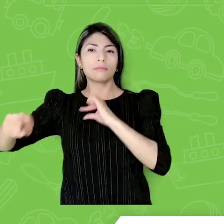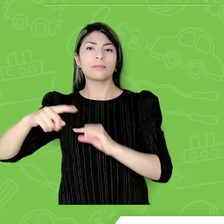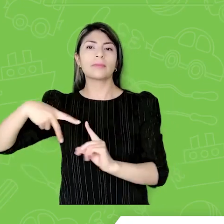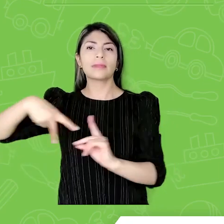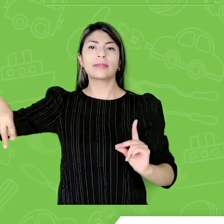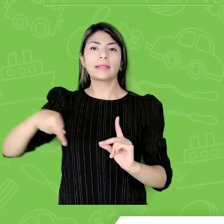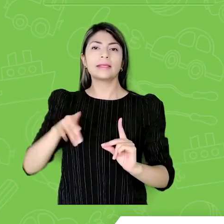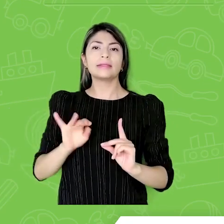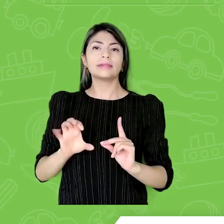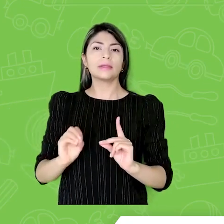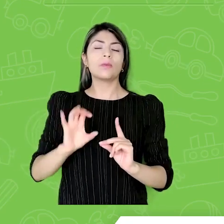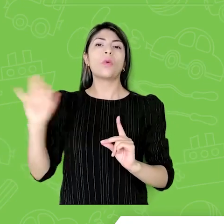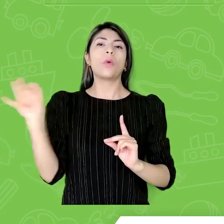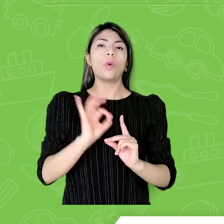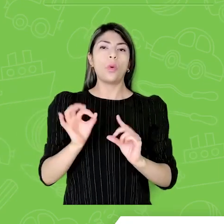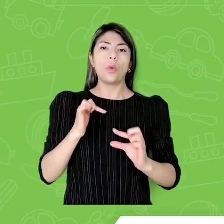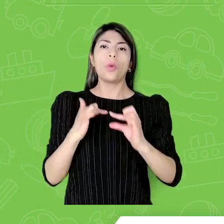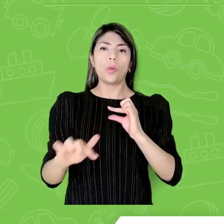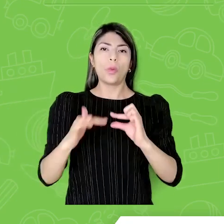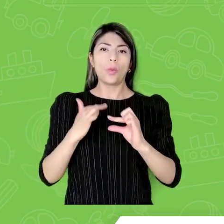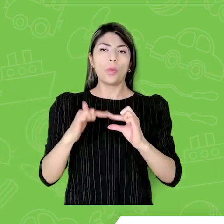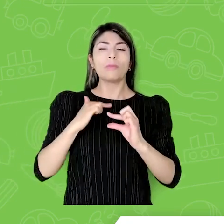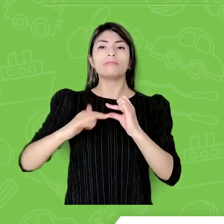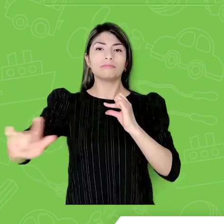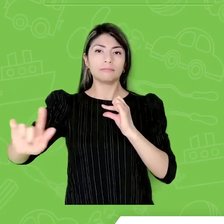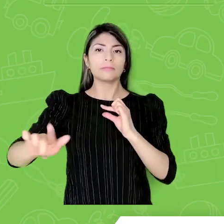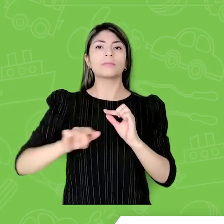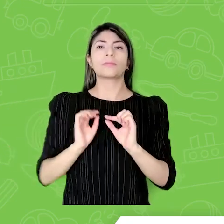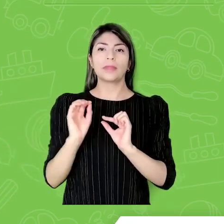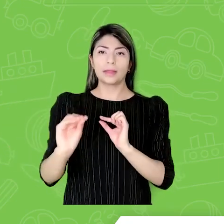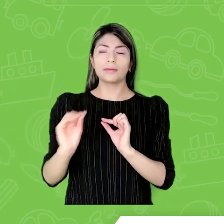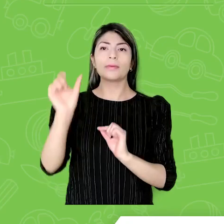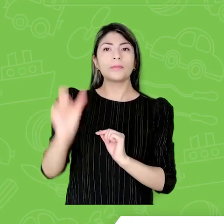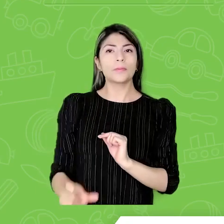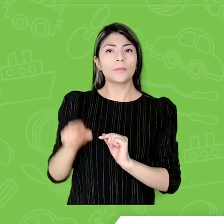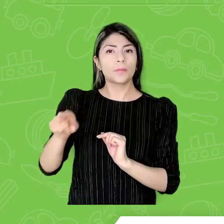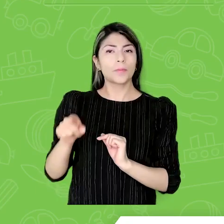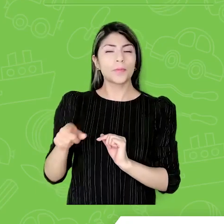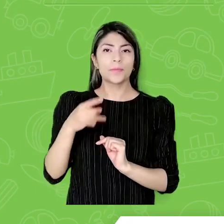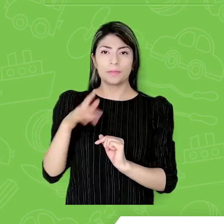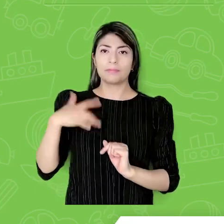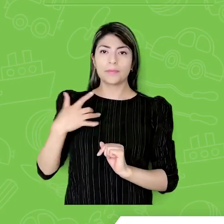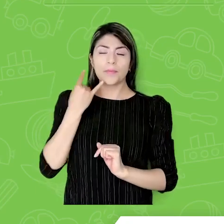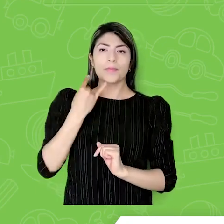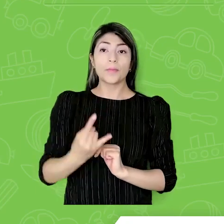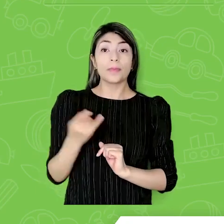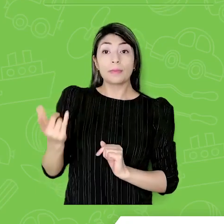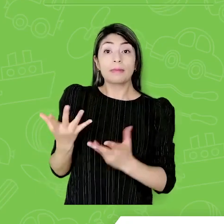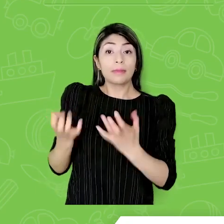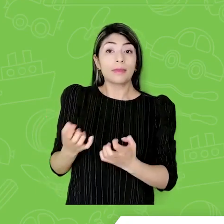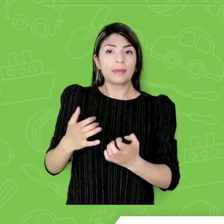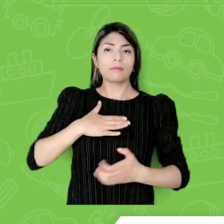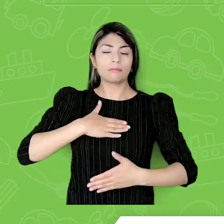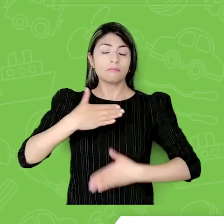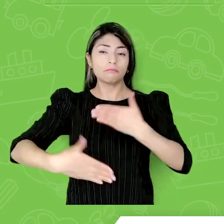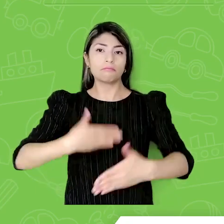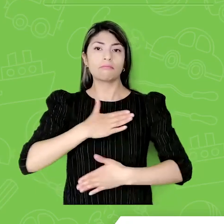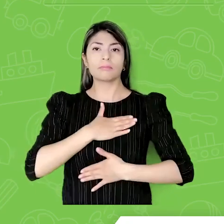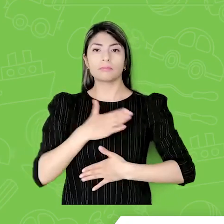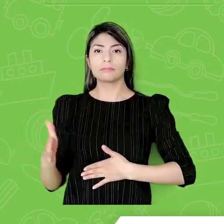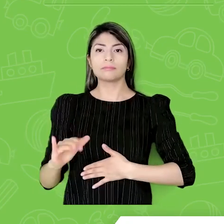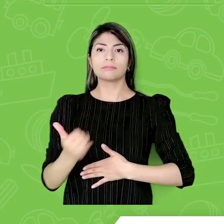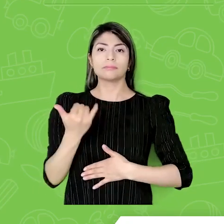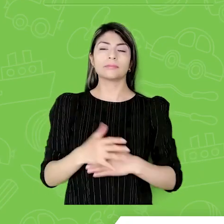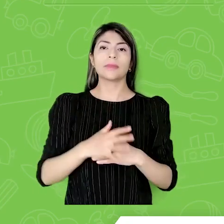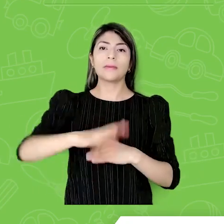encima o al correo electrónico registrado en este aplicativo con su inscripción, para que, si así lo considera, intervenga